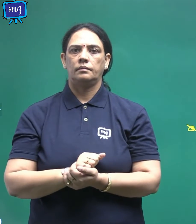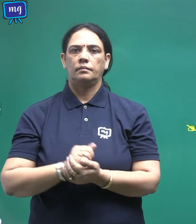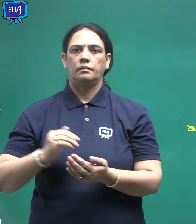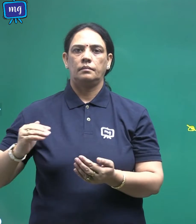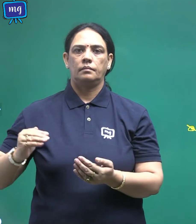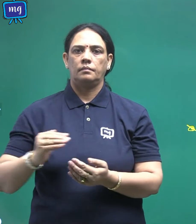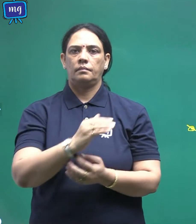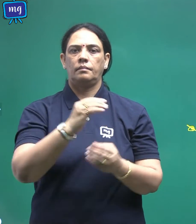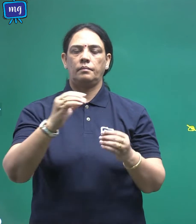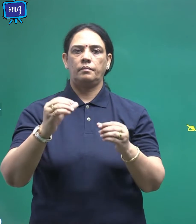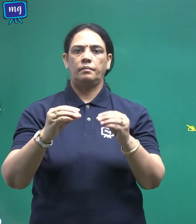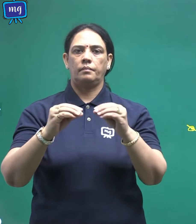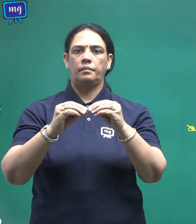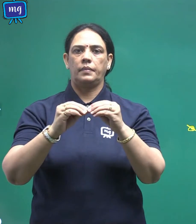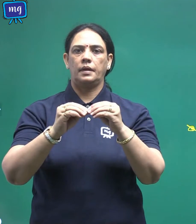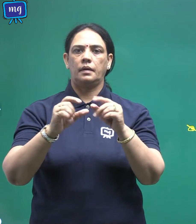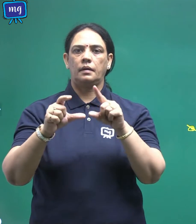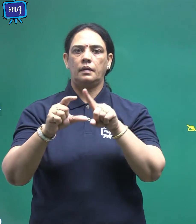BD